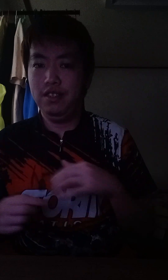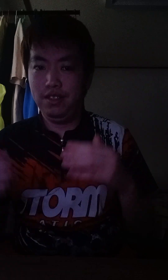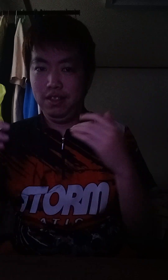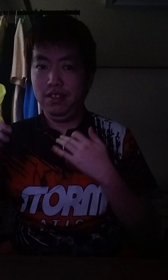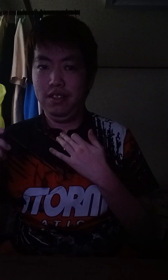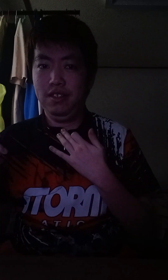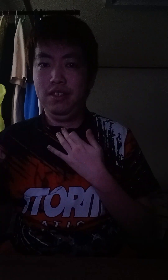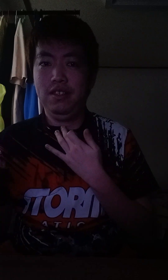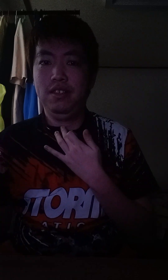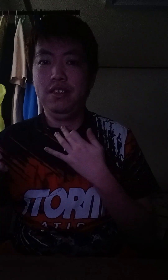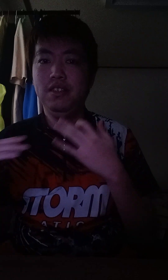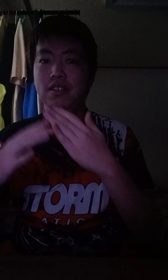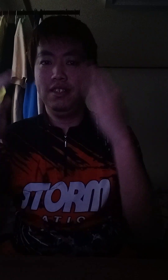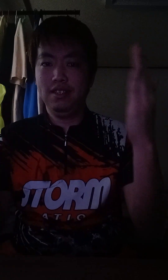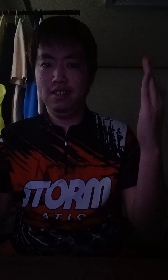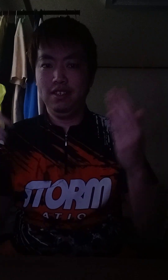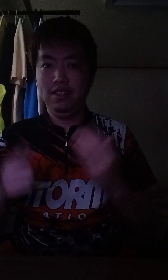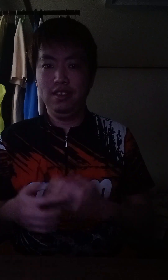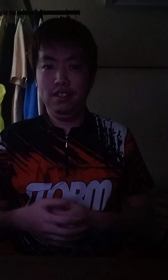씩씩해졌네. 야, 오늘 더 잘할 수 있겠는데.